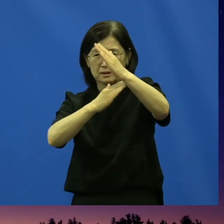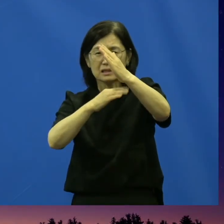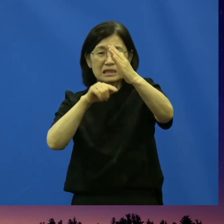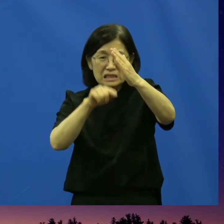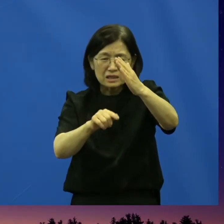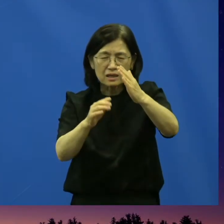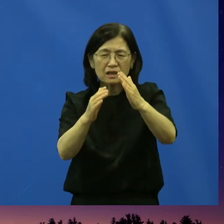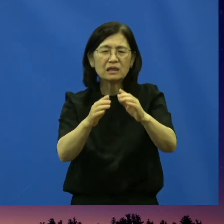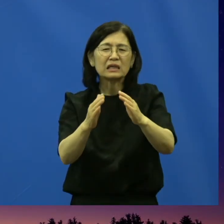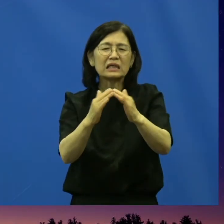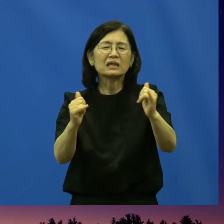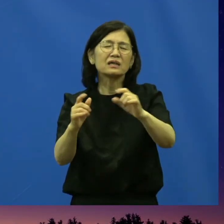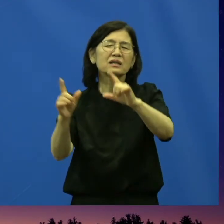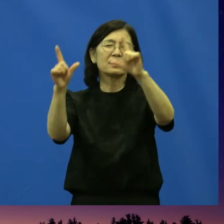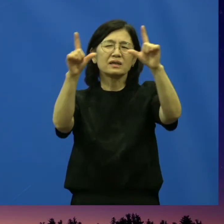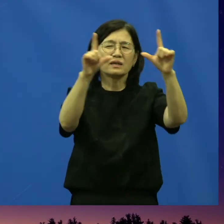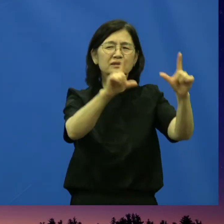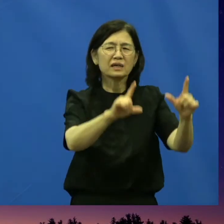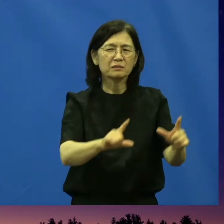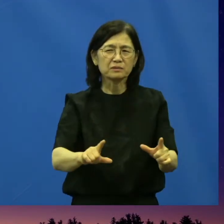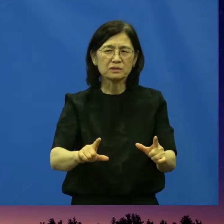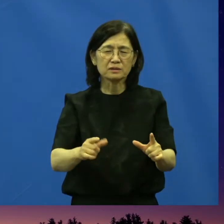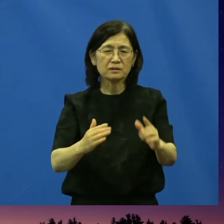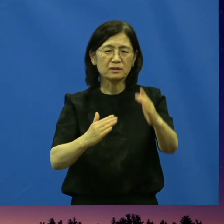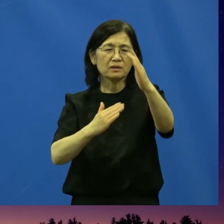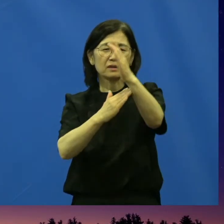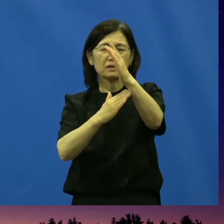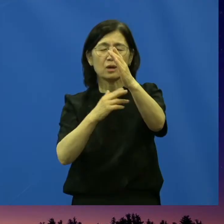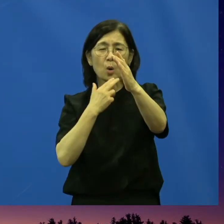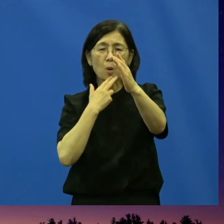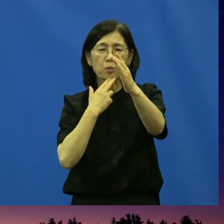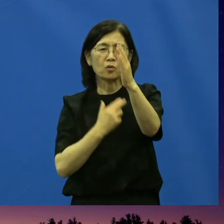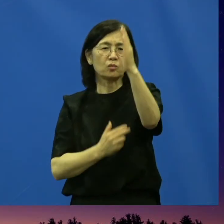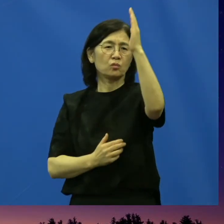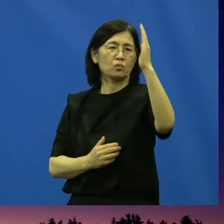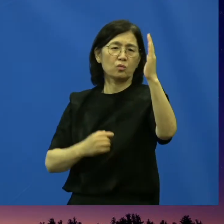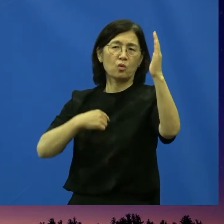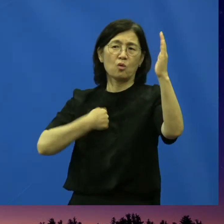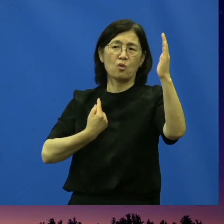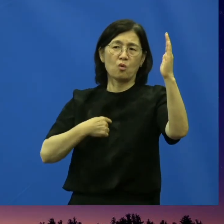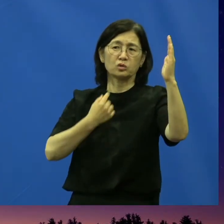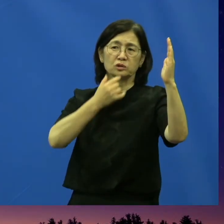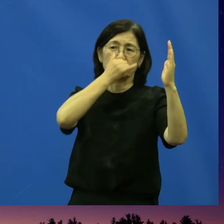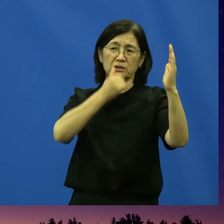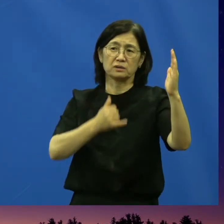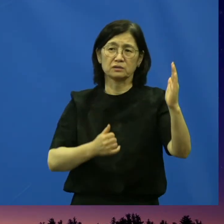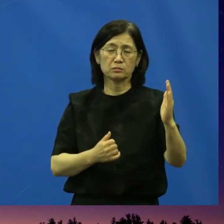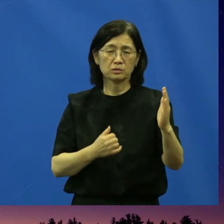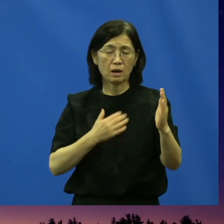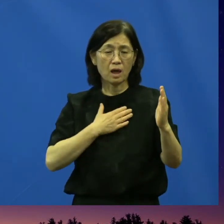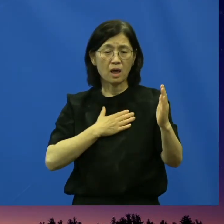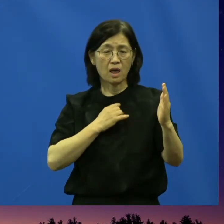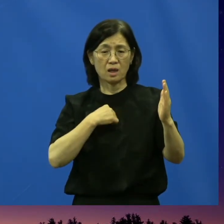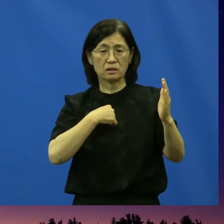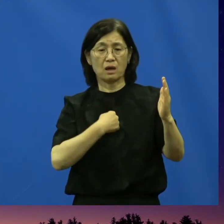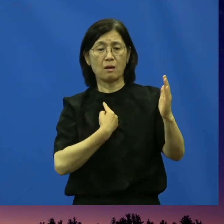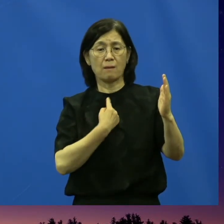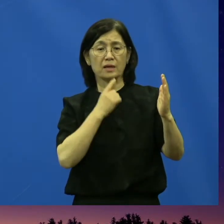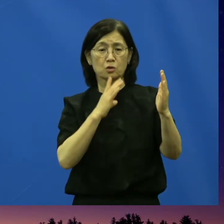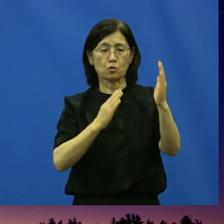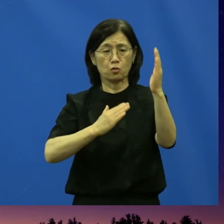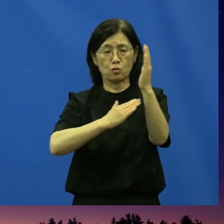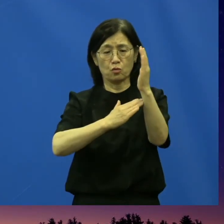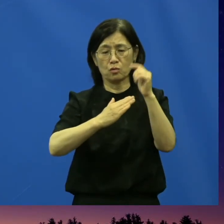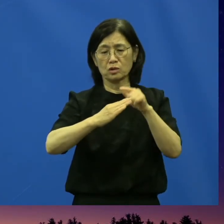삶인데 고립되어 버린 거예요. 펠로십이 없는 거예요. 공동체가 없는 거예요. 나만 있고 너는 없는 거예요. 나와 그것과의